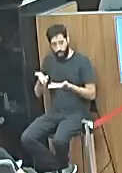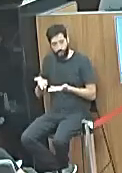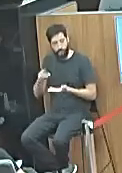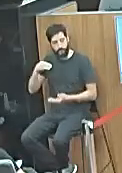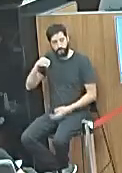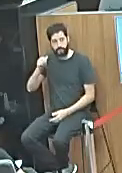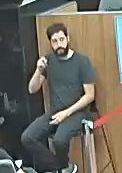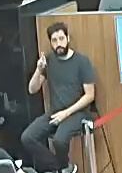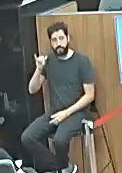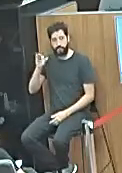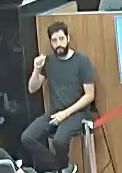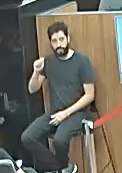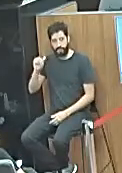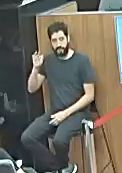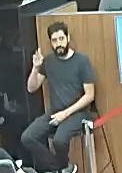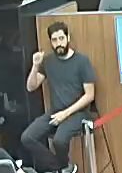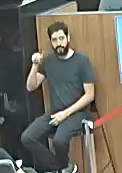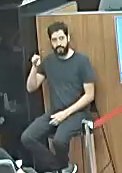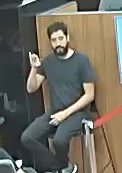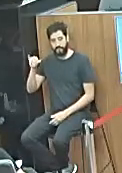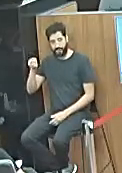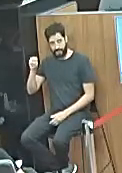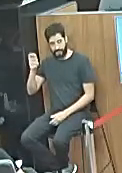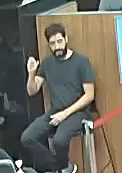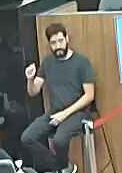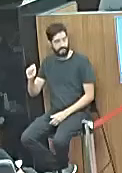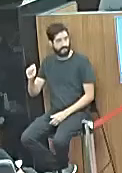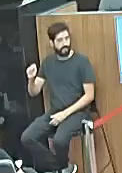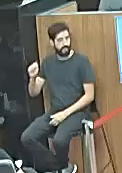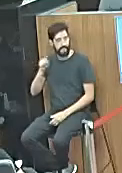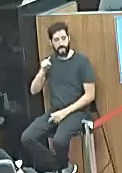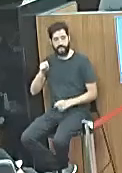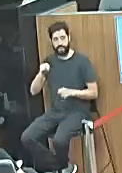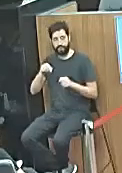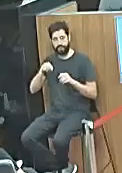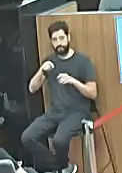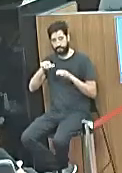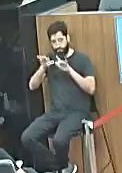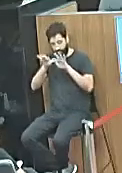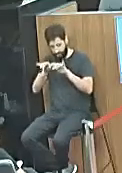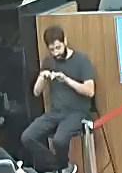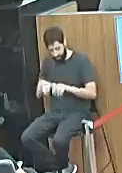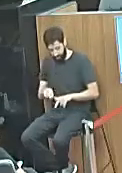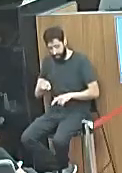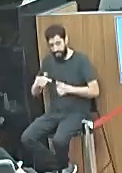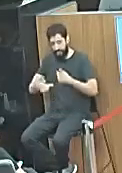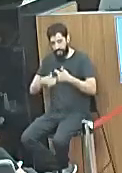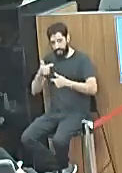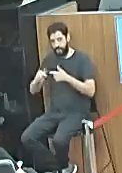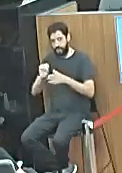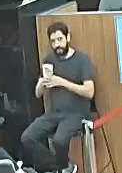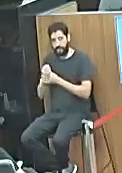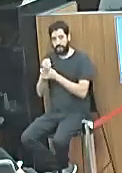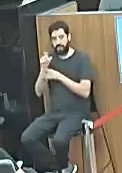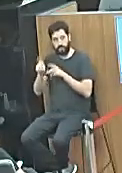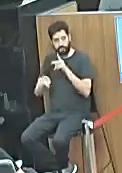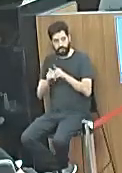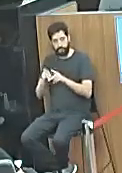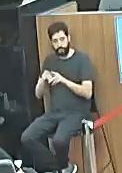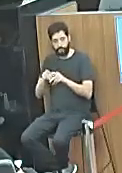márcia francisca de oliveira silva que é relator do grupo de trabalho de segurança pública sistema